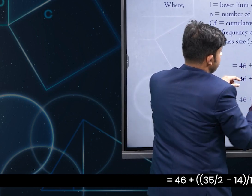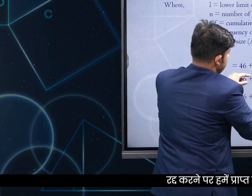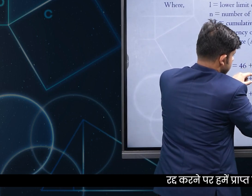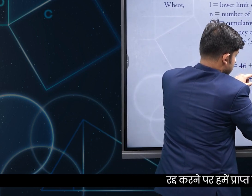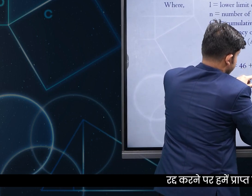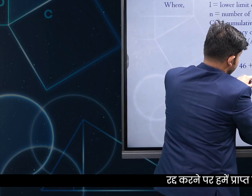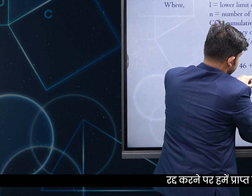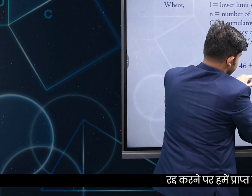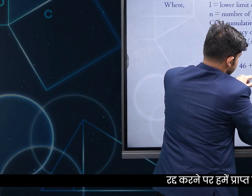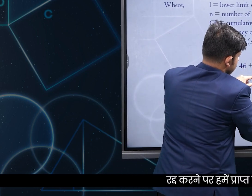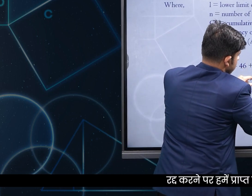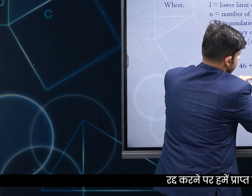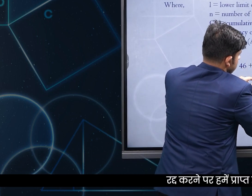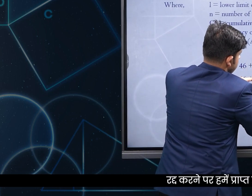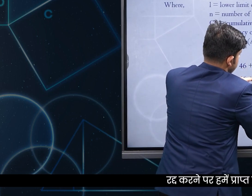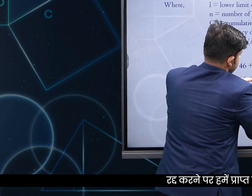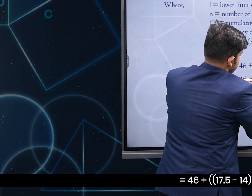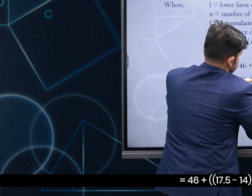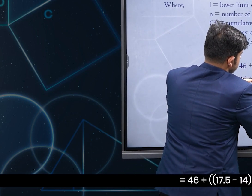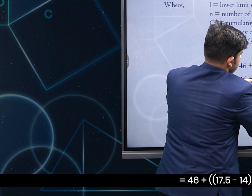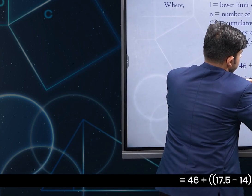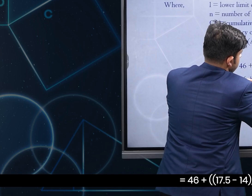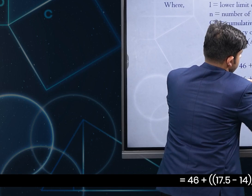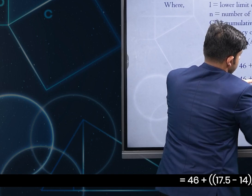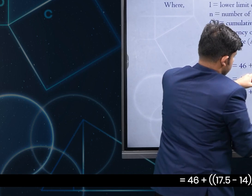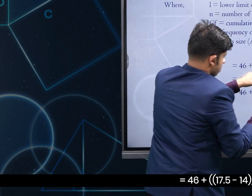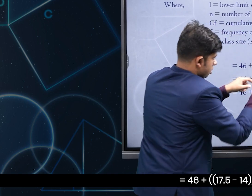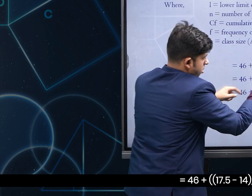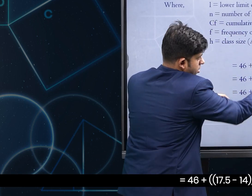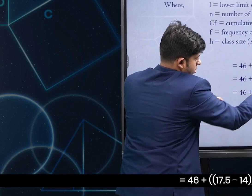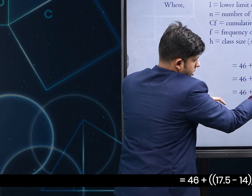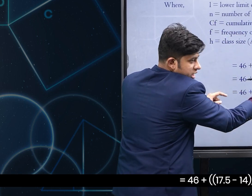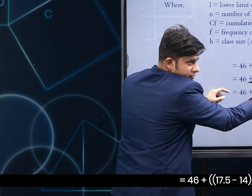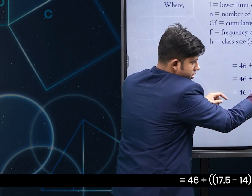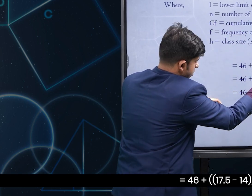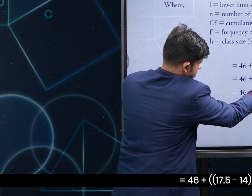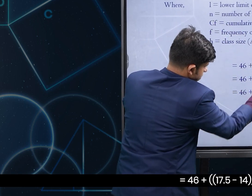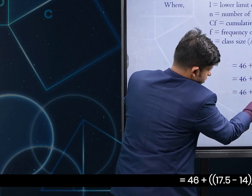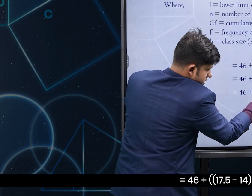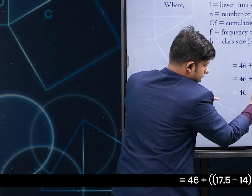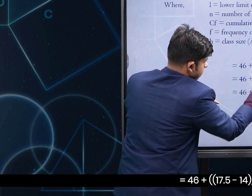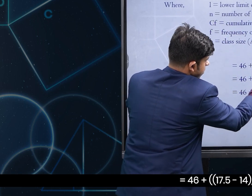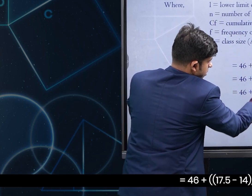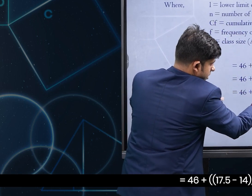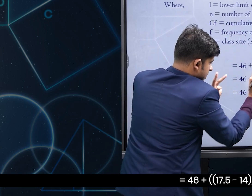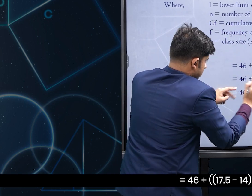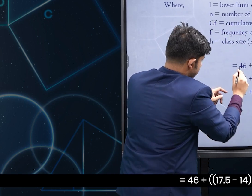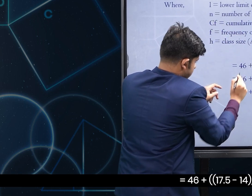रद्द करने पर हमें प्राप्त होता है = 46 + 17.5 to 14/7